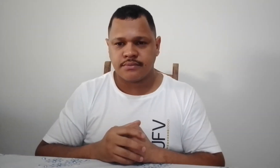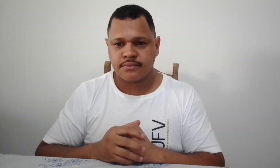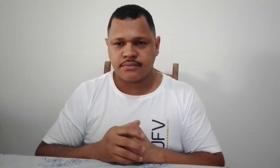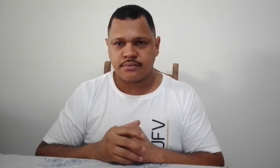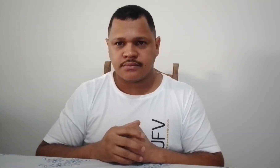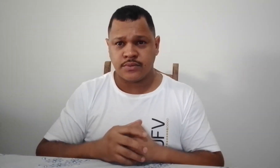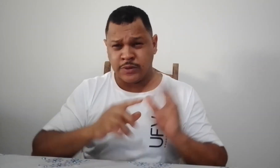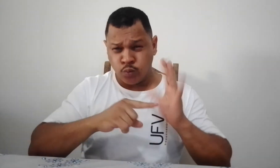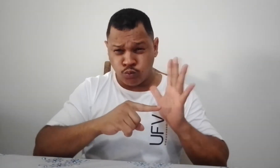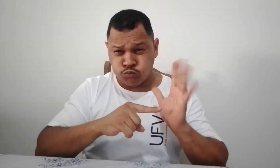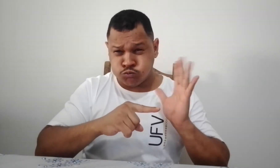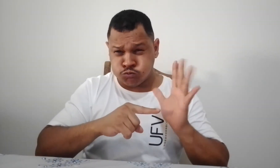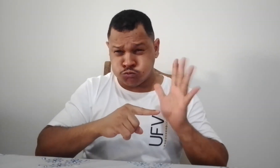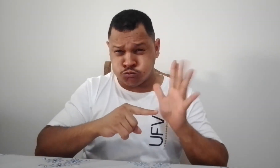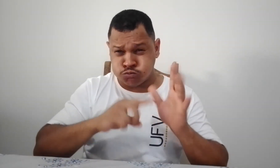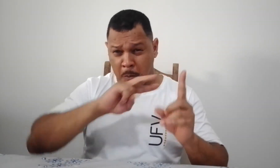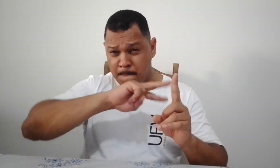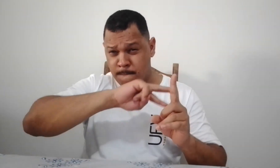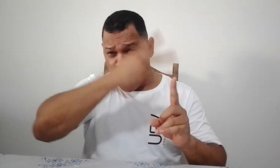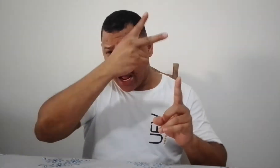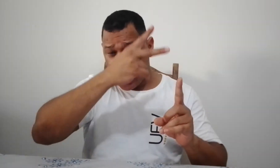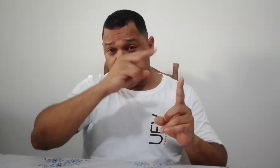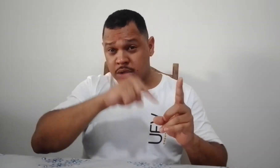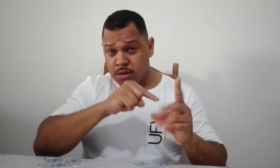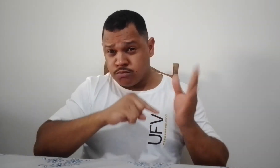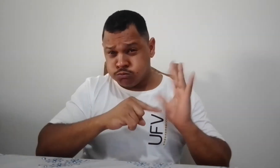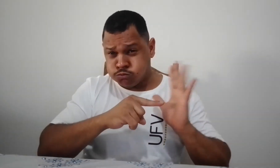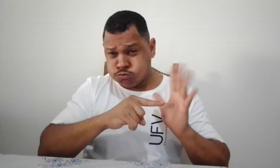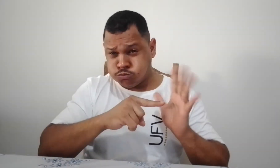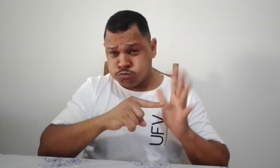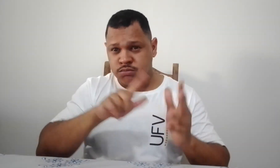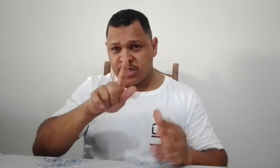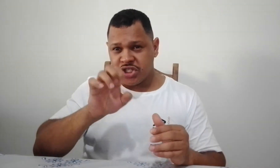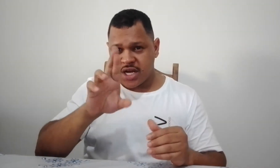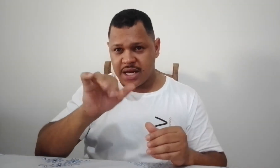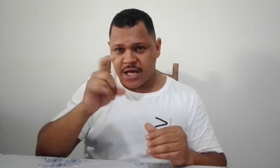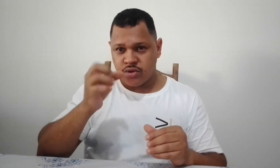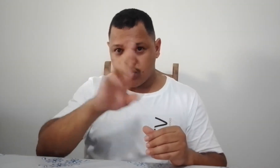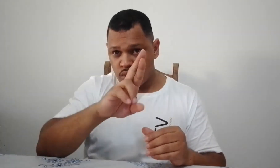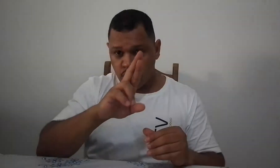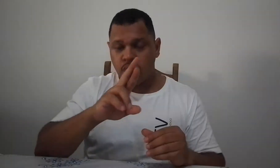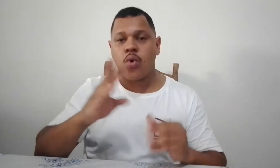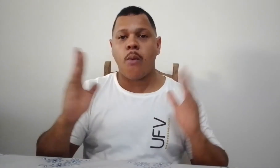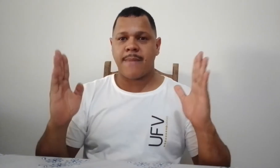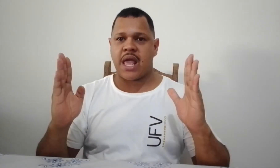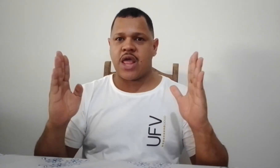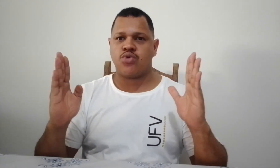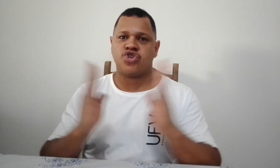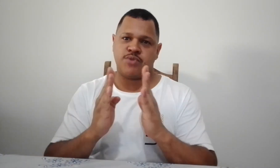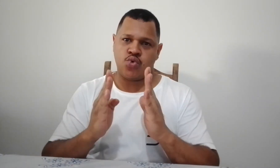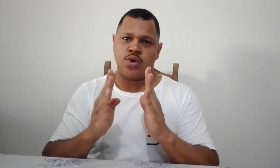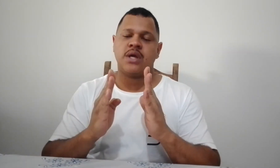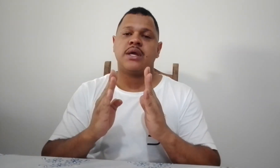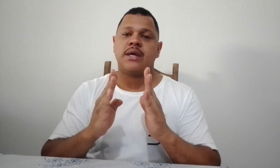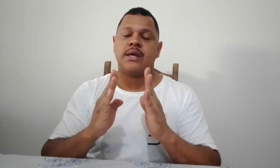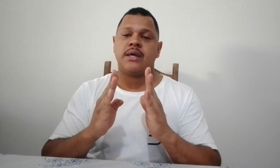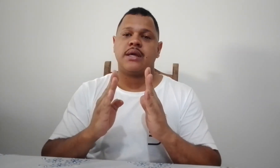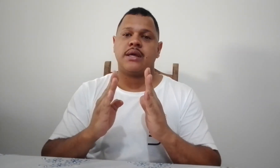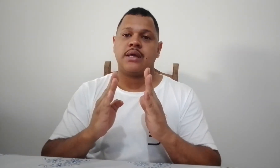mais rápido, aumentar a rotação de um gerador, você está diminuindo o período, aumentando a amplitude do sinal de